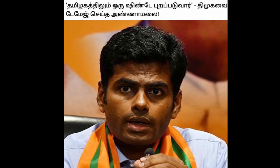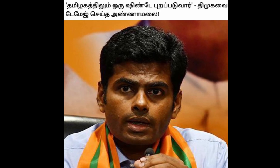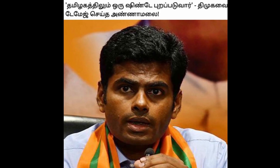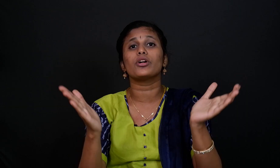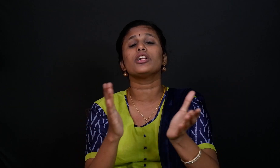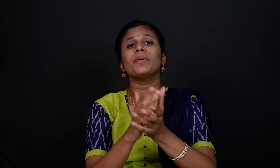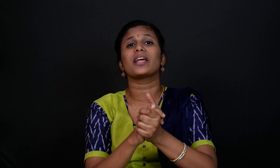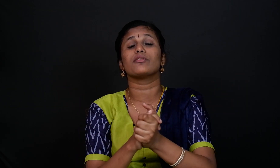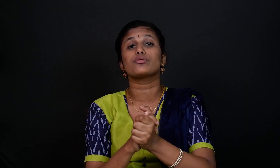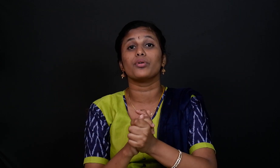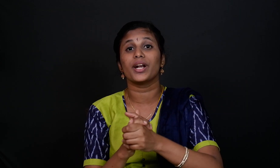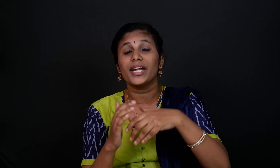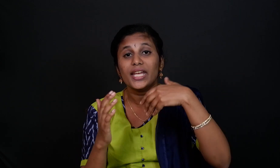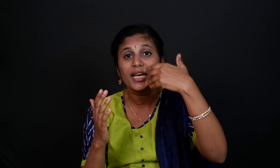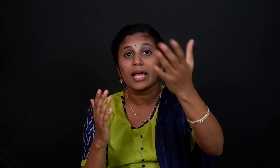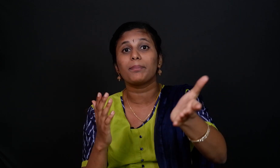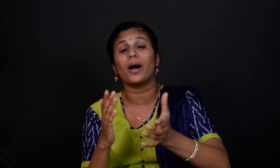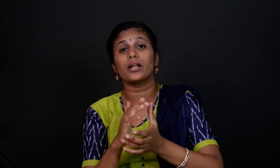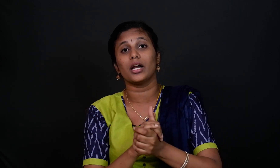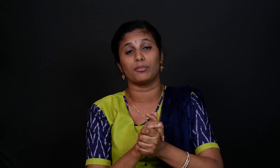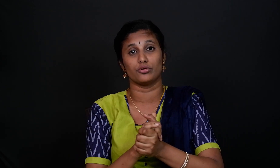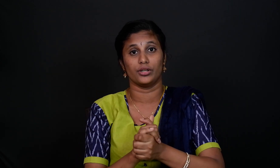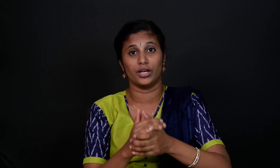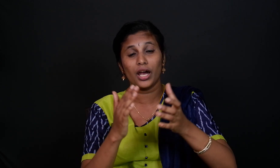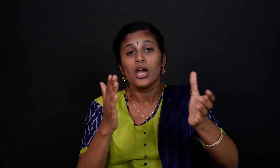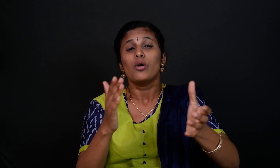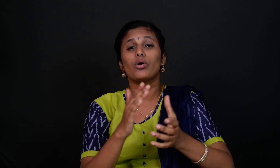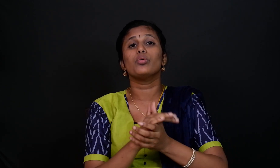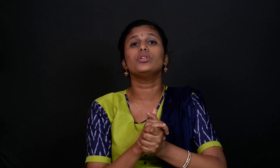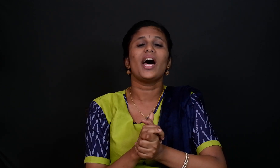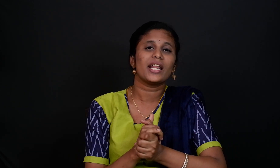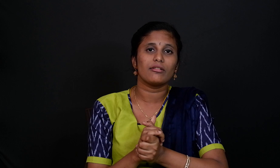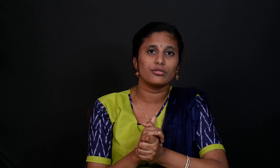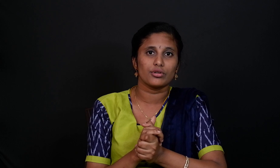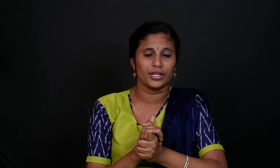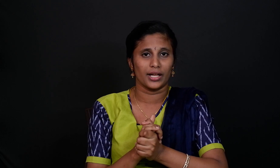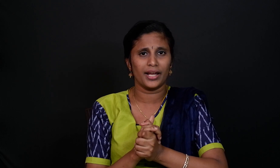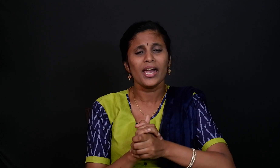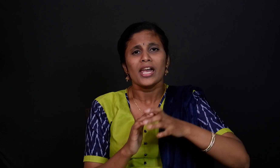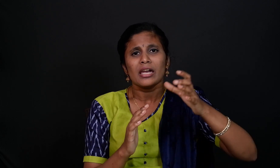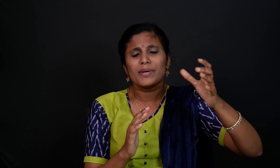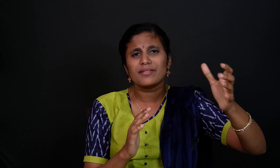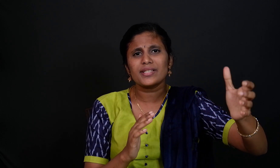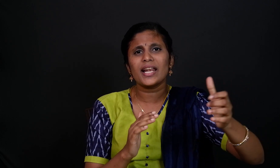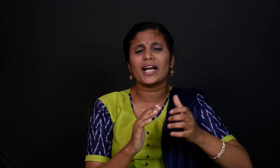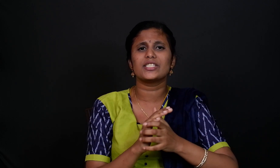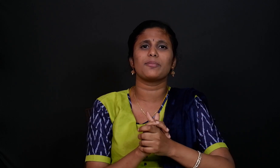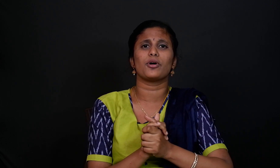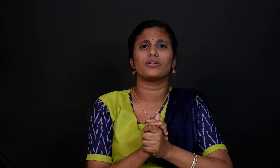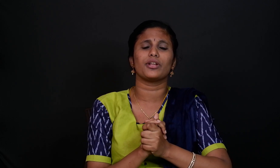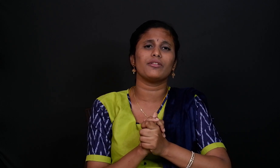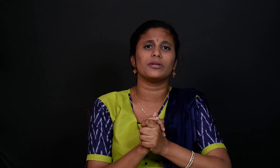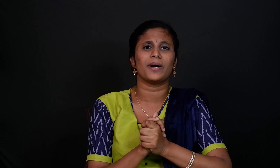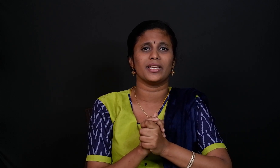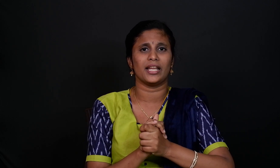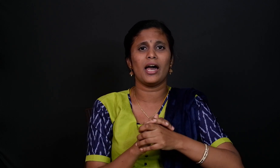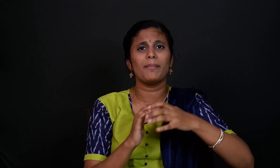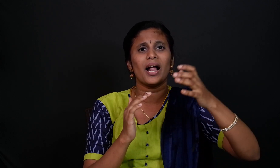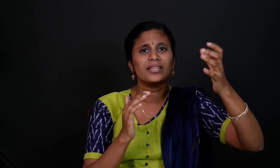இருக்கிற ஒற்றுமைகளை வந்து சொல்றேன், நீங்களே பாருங்க அப்படின்னு சொல்லிட்டு ஒரு உதாரணத்தை வந்து சொல்லியிருக்காரு. இப்ப சிவசேனா கட்சியை பொறுத்த வரைக்கும் வந்து பாத்தீங்கன்னா, பால்